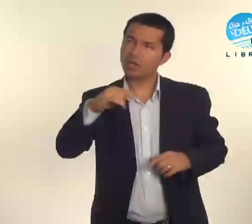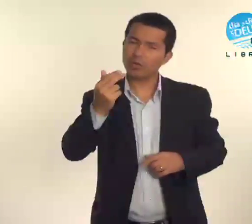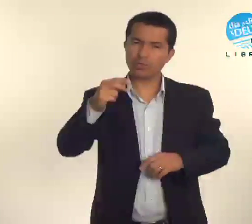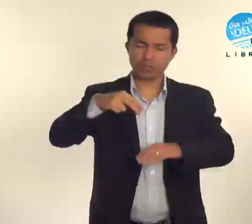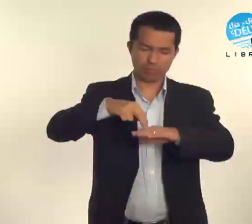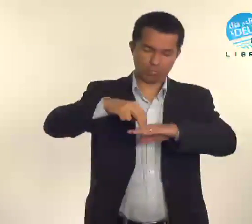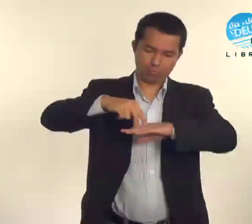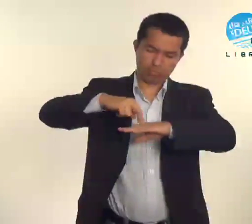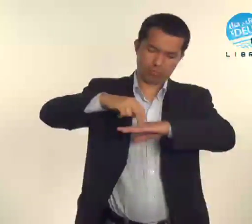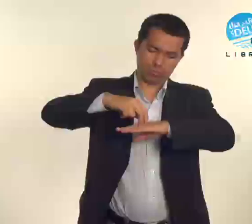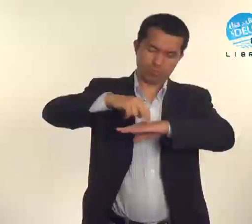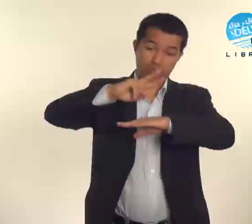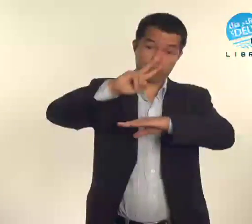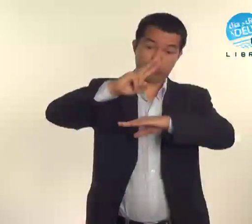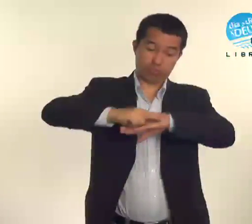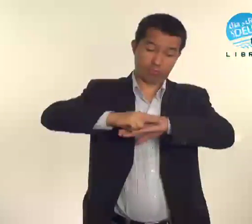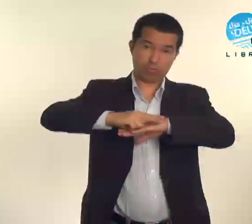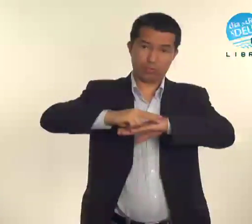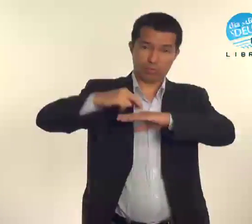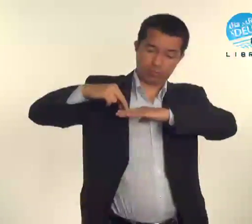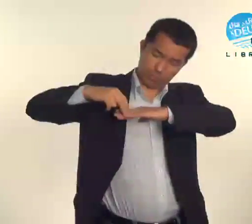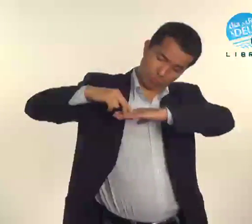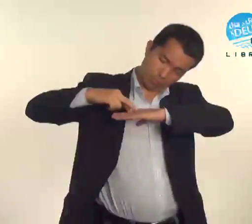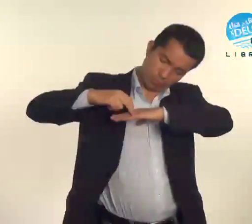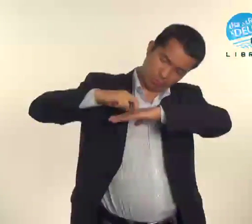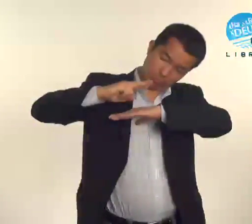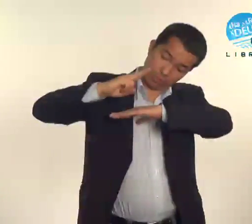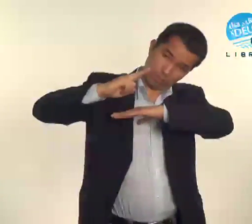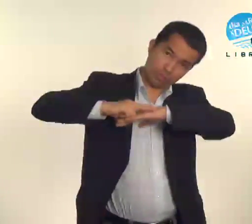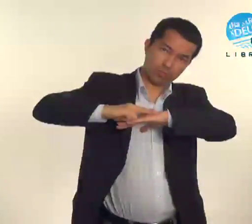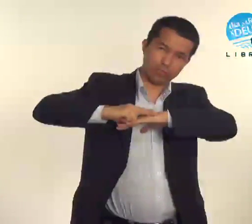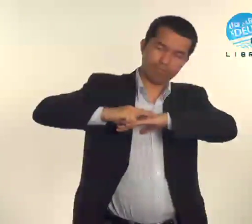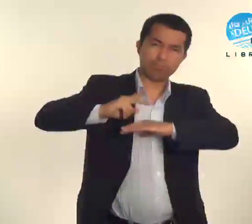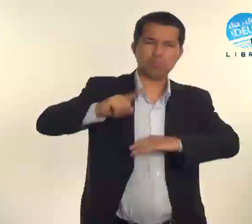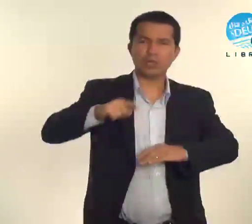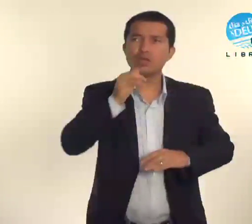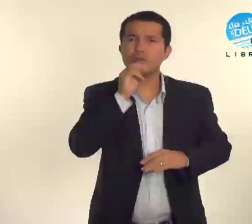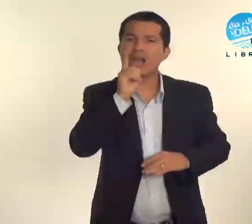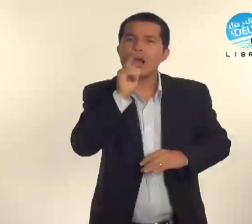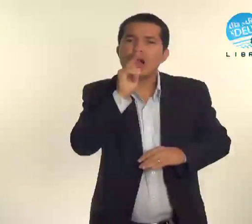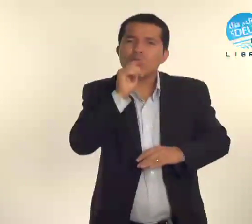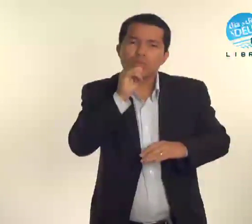caiu. E a ênfase aqui está em